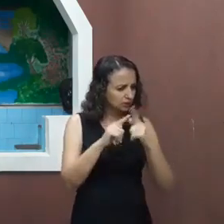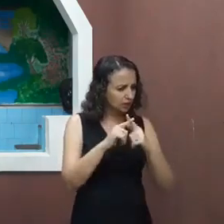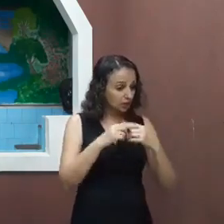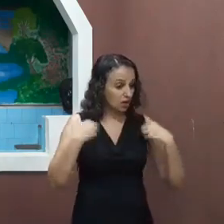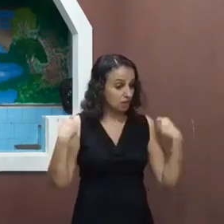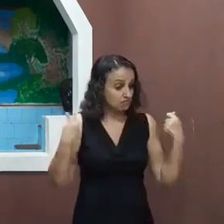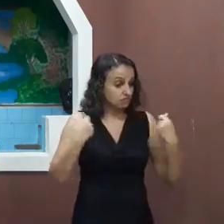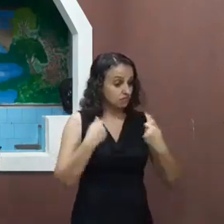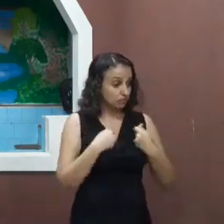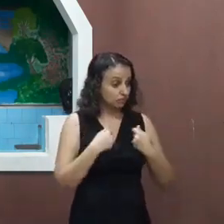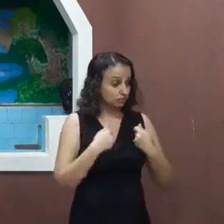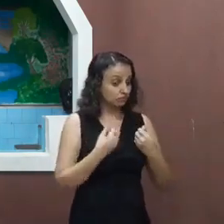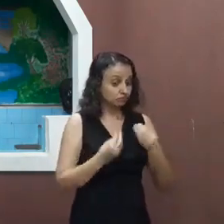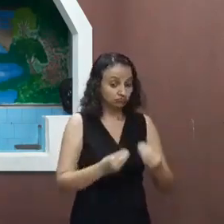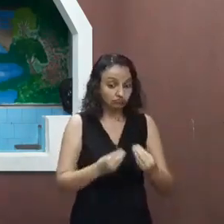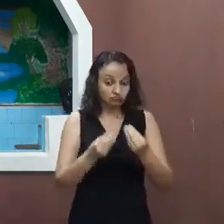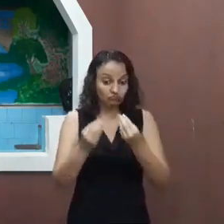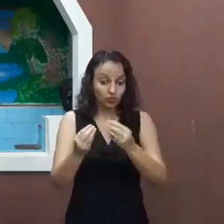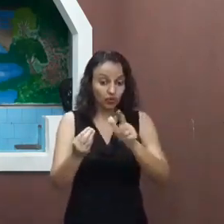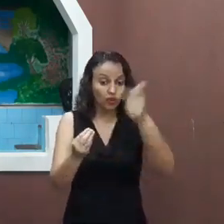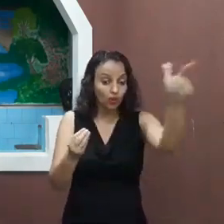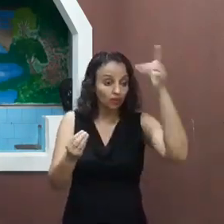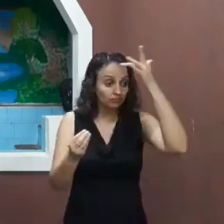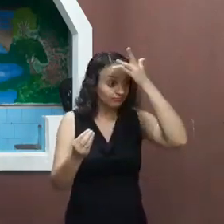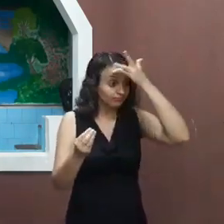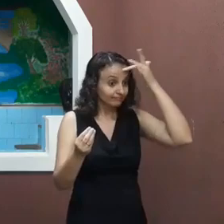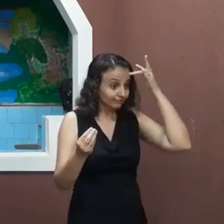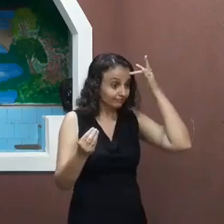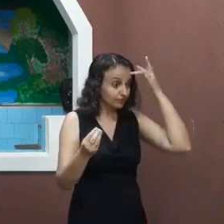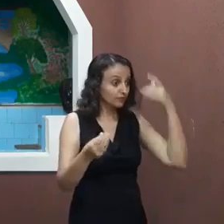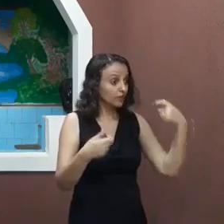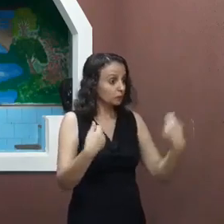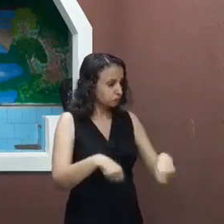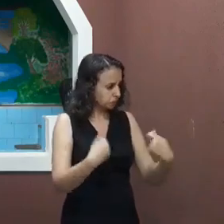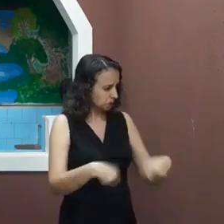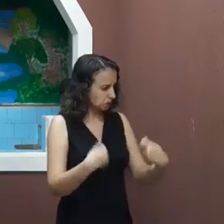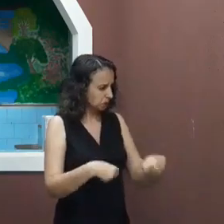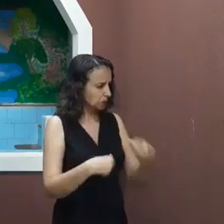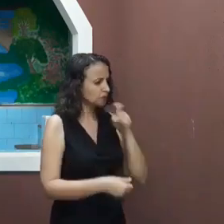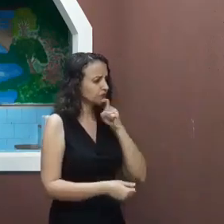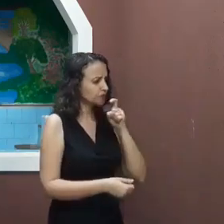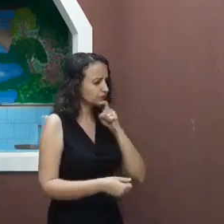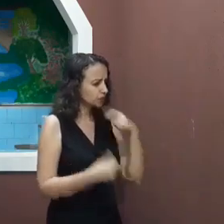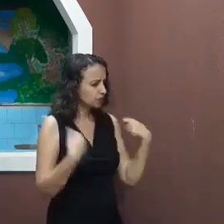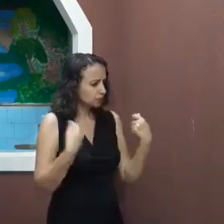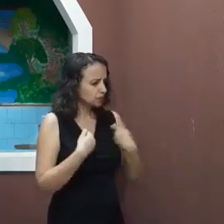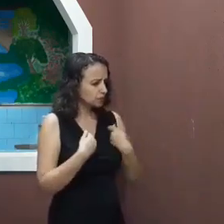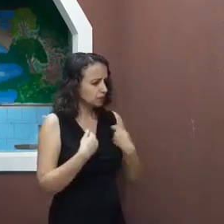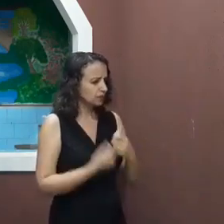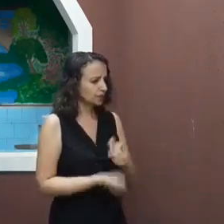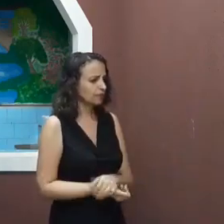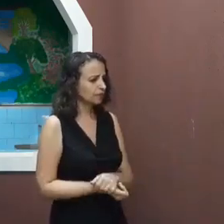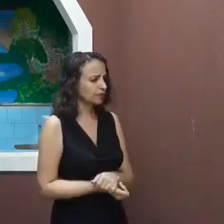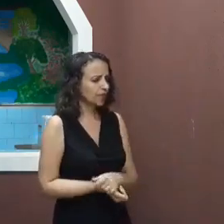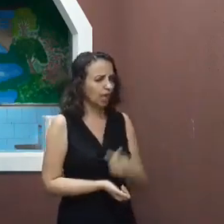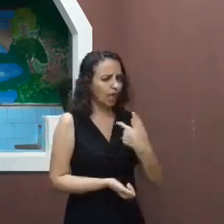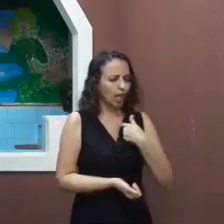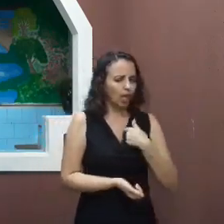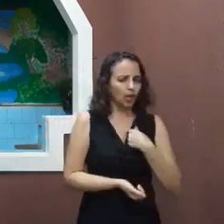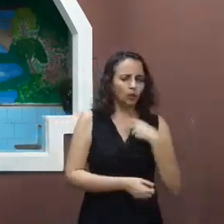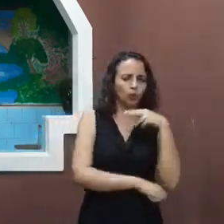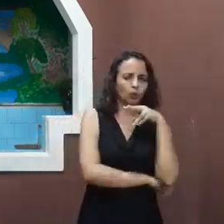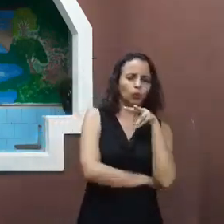blusa para uma outra pessoa que estava com frio. E eu fiquei olhando de longe, porque eu estava perto, e falei, meu